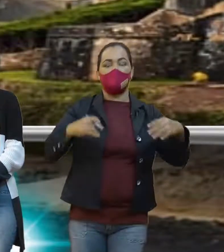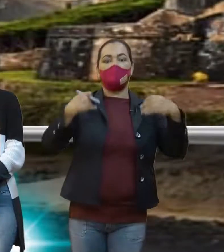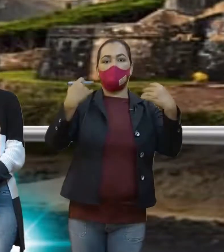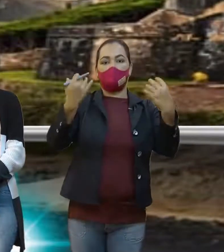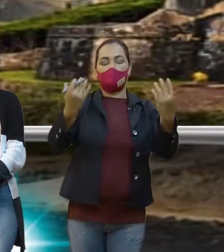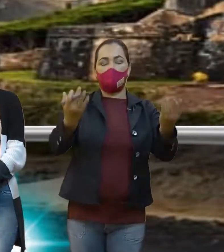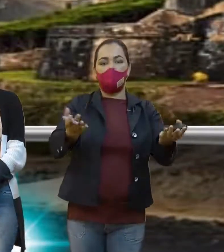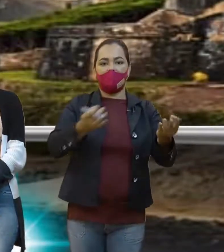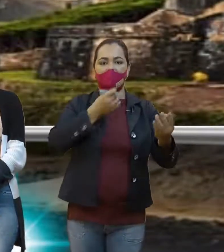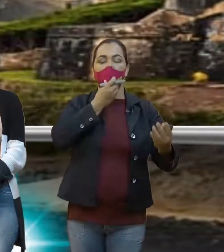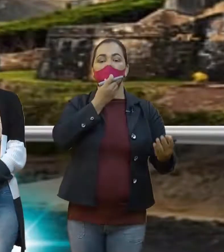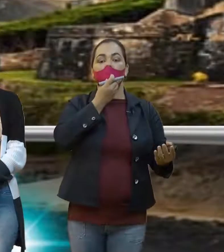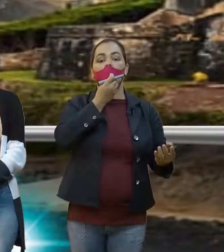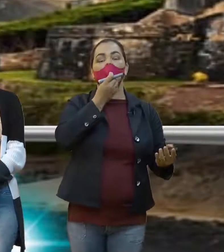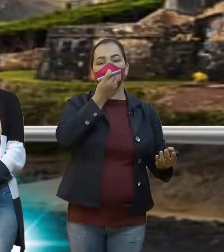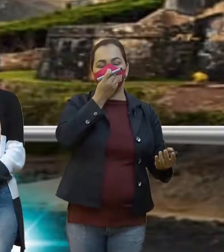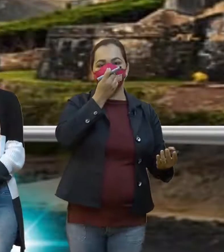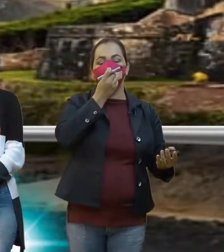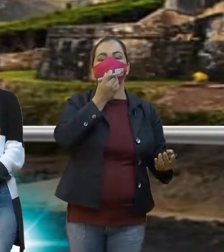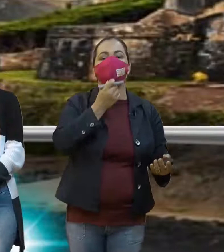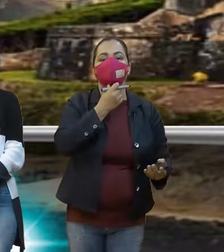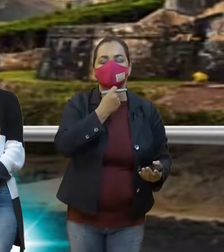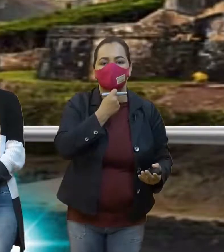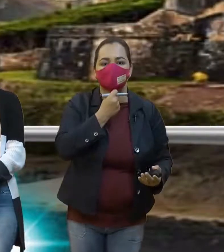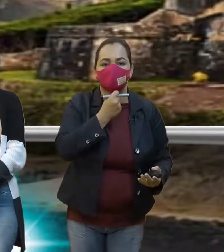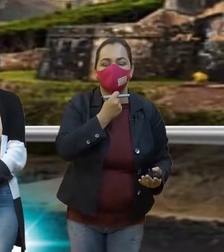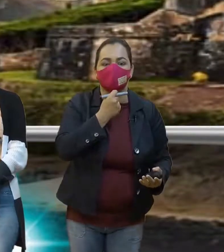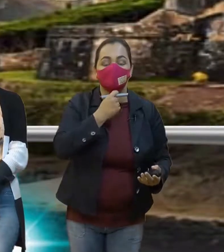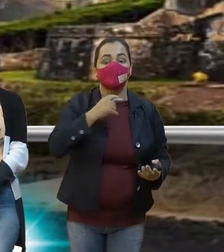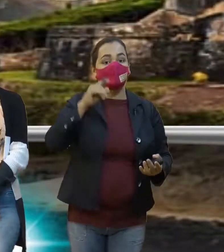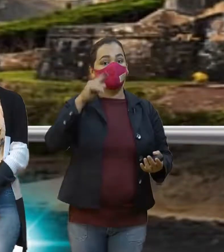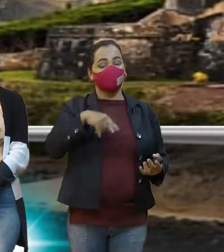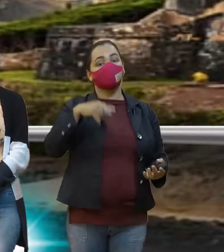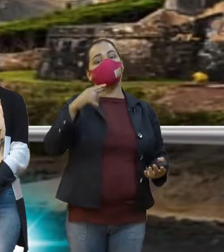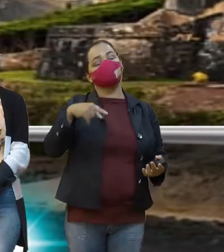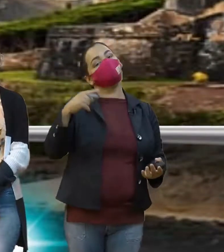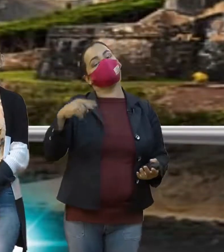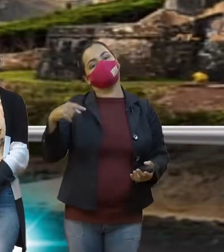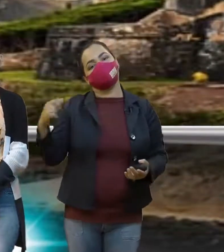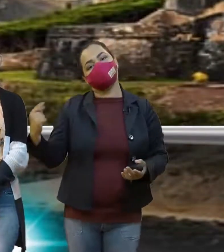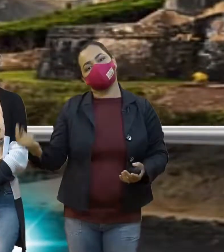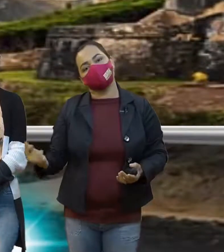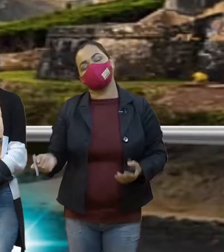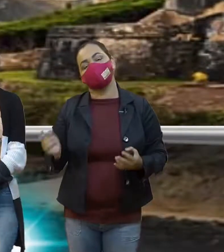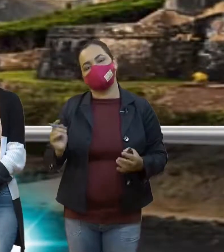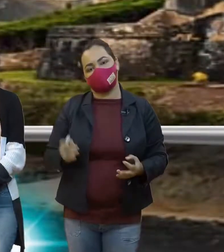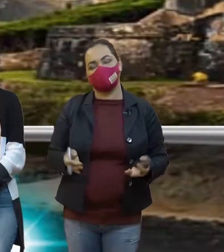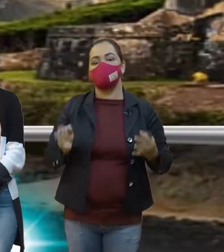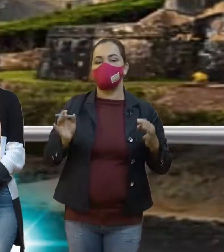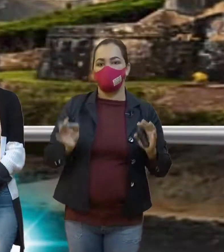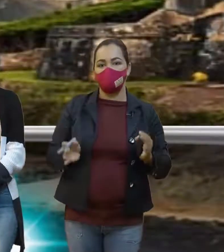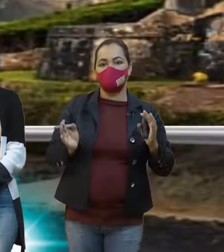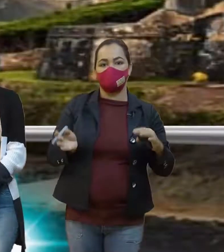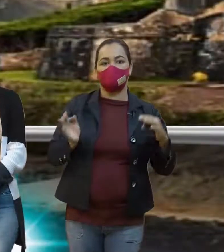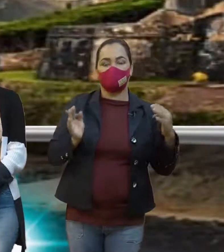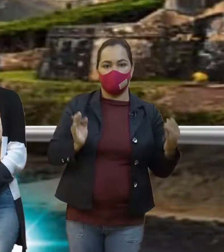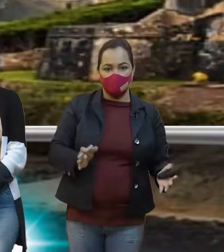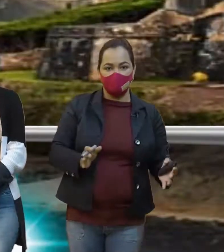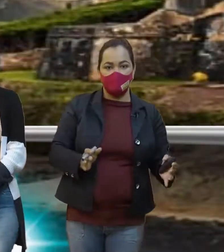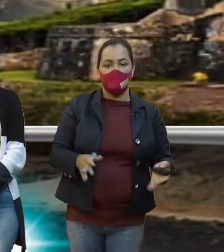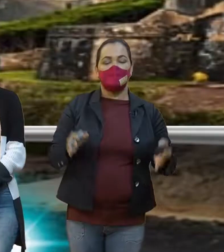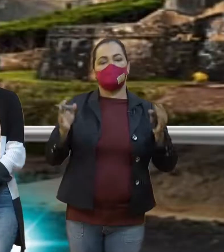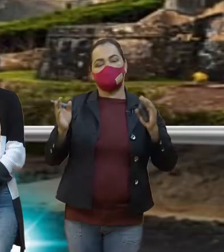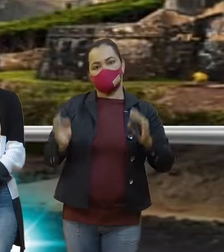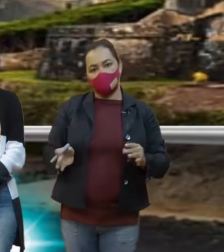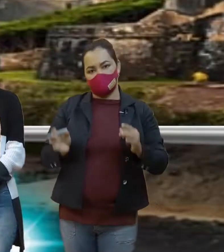são dominados e comandados pelos Estados Unidos. Porém, contudo, todavia, entretanto, Costa Rica continua sendo um